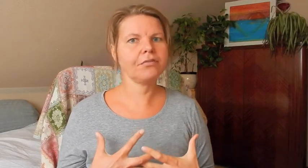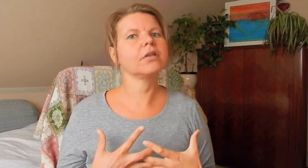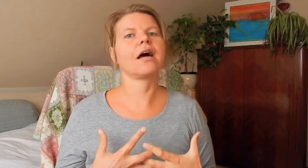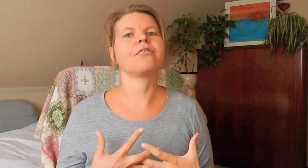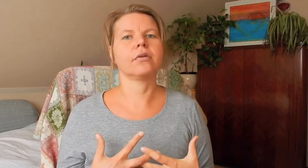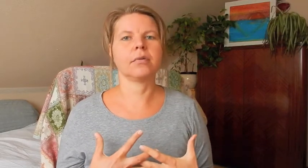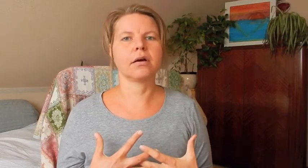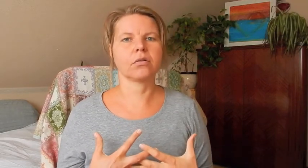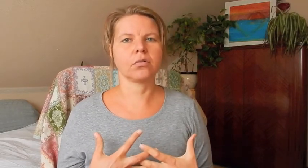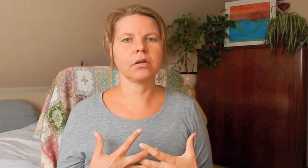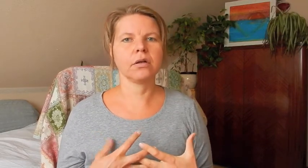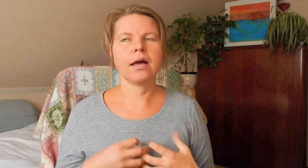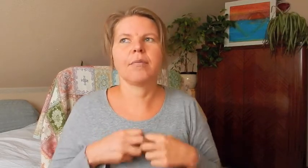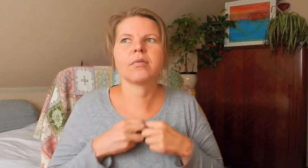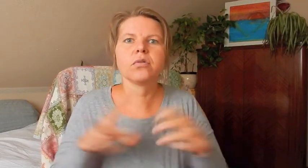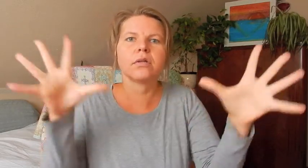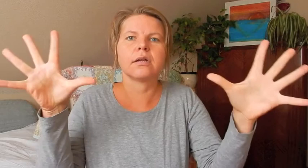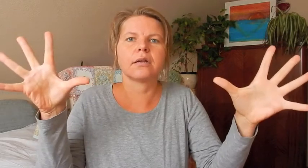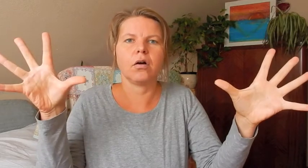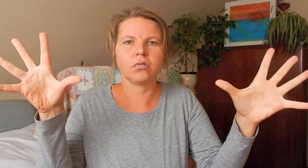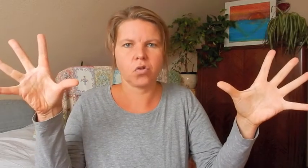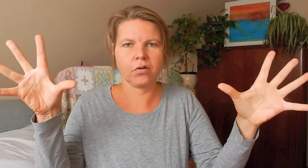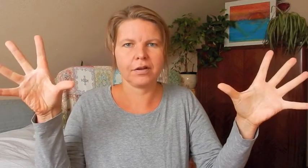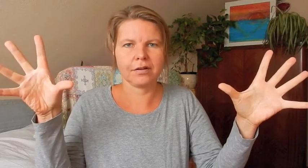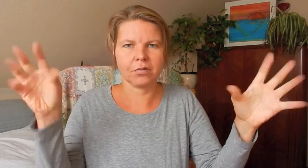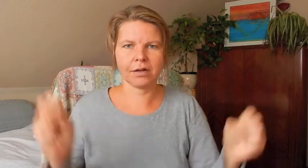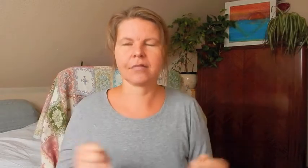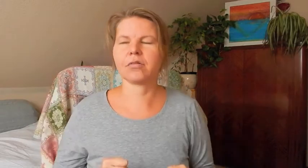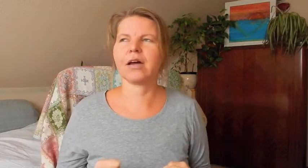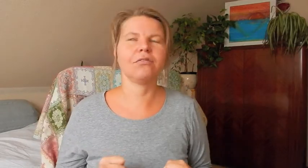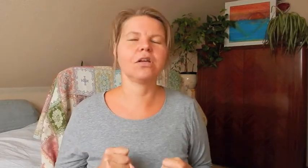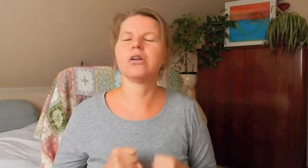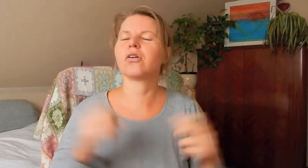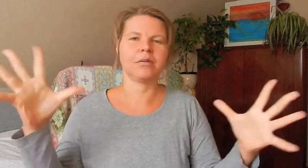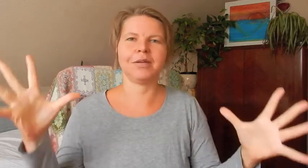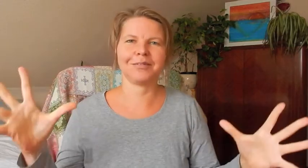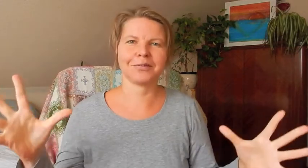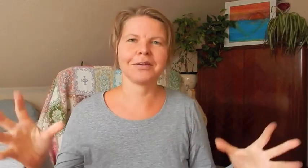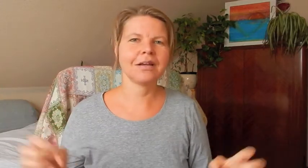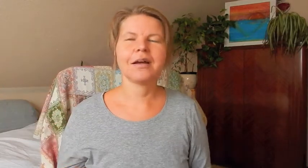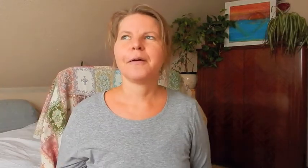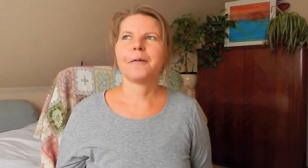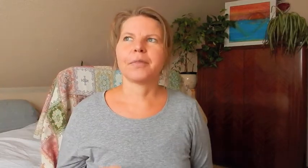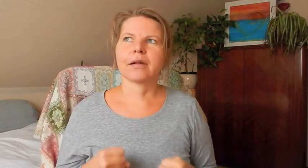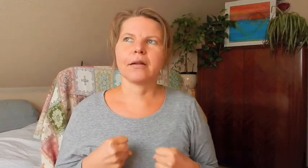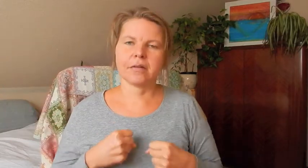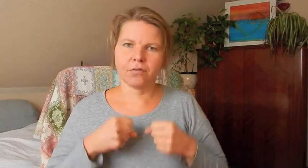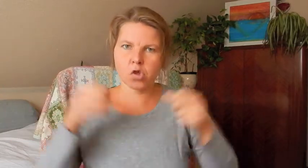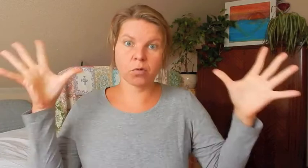viel Kraft in mir. So, ne? Aber ich muss sie nicht nach draußen schleudern. Oder da ist total viel Glück in mir. So, ne? Und dann kann ich das versprühen